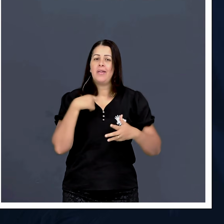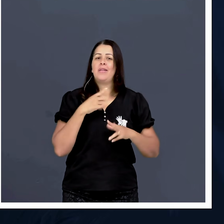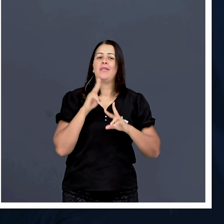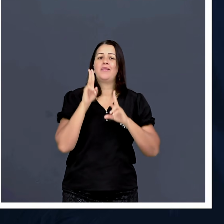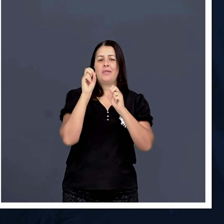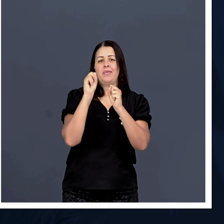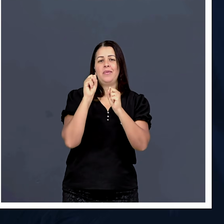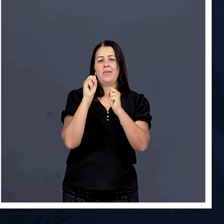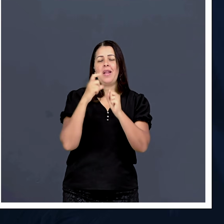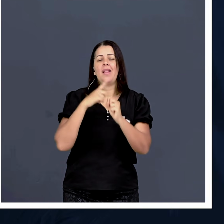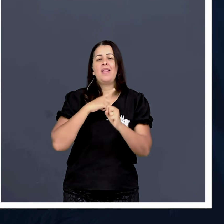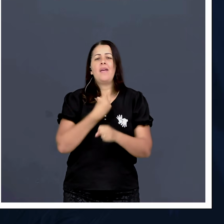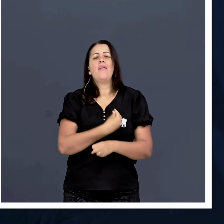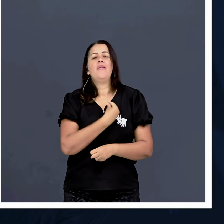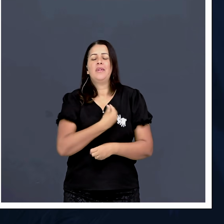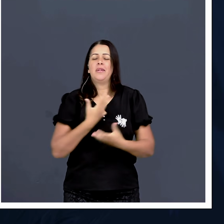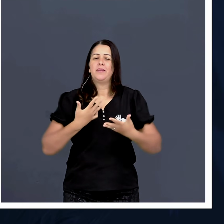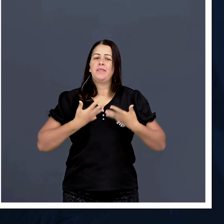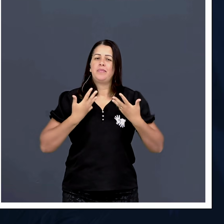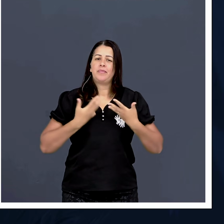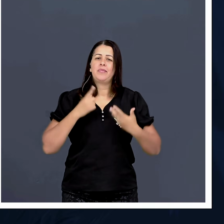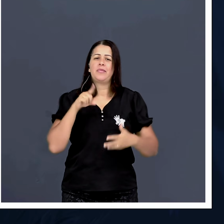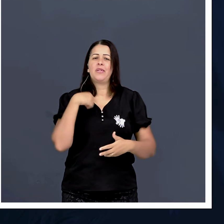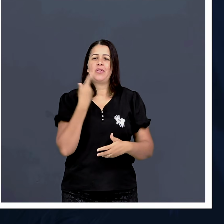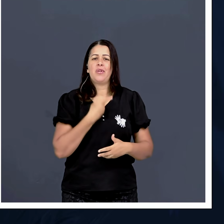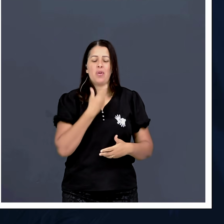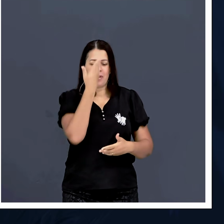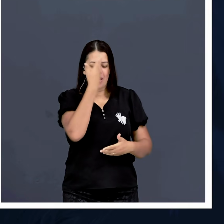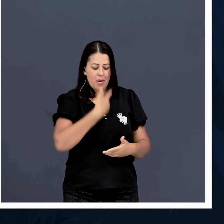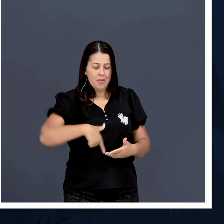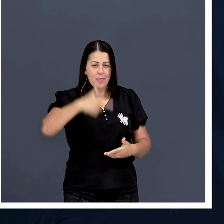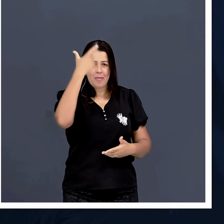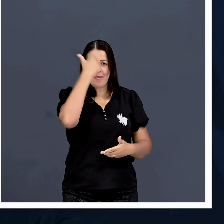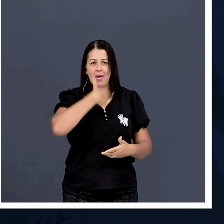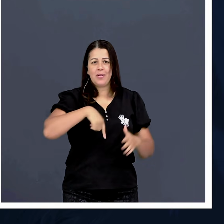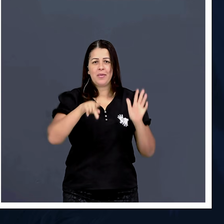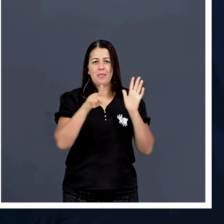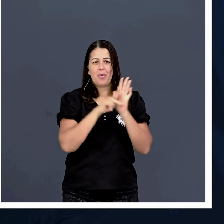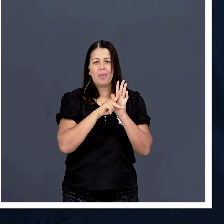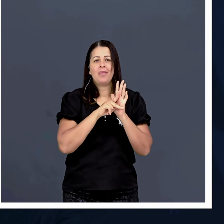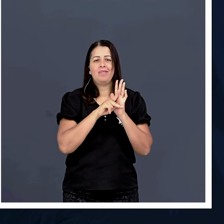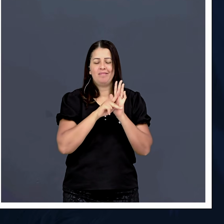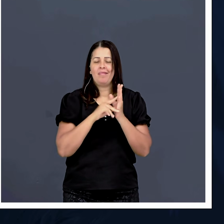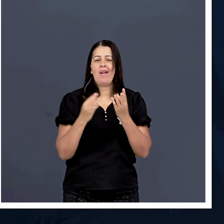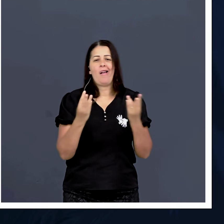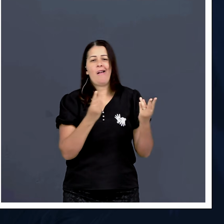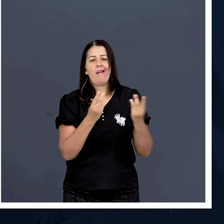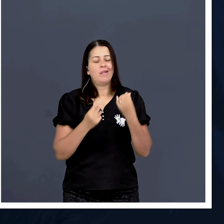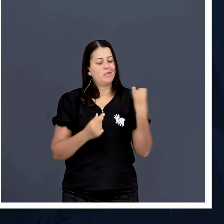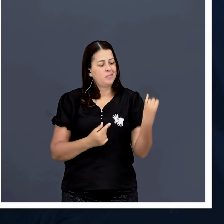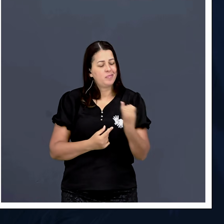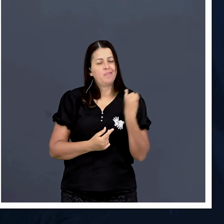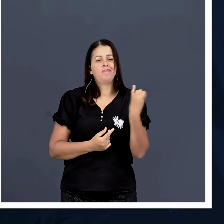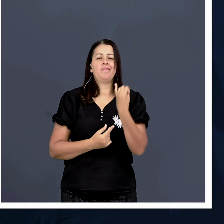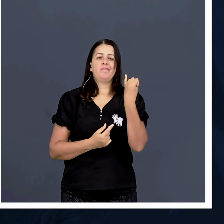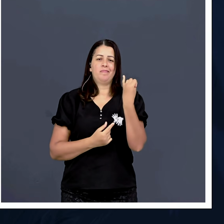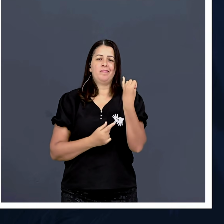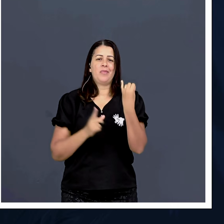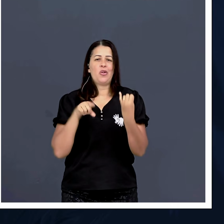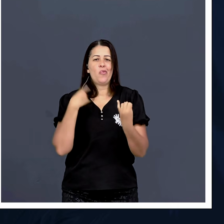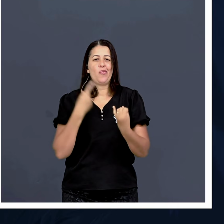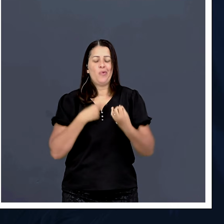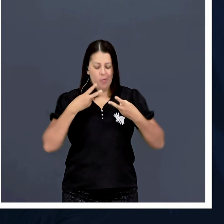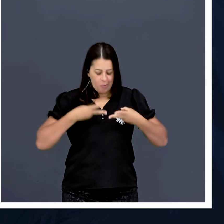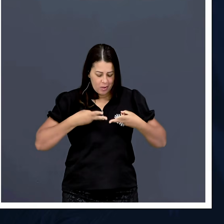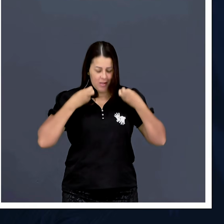nós desfrutarmos de uma vida com alegria, nossa imagem pessoal, ela é essencial para isso. É quando eu me